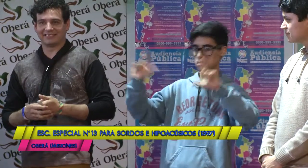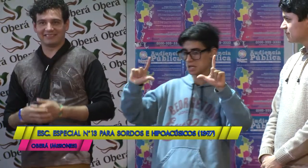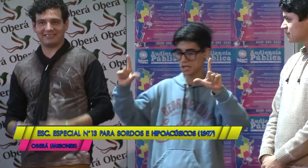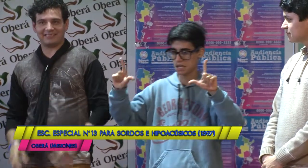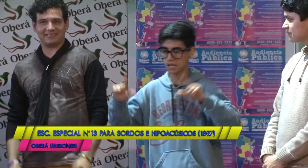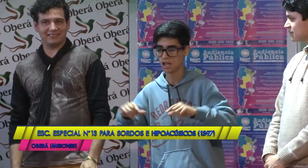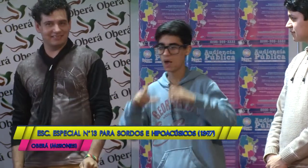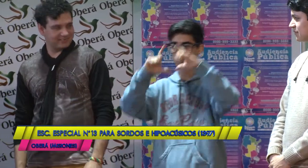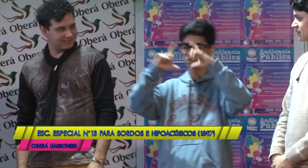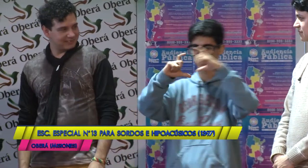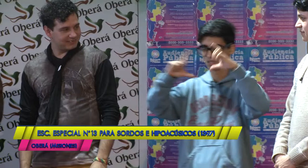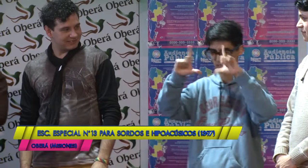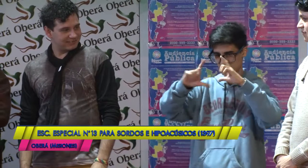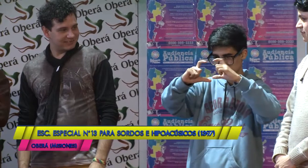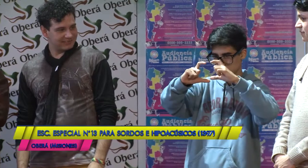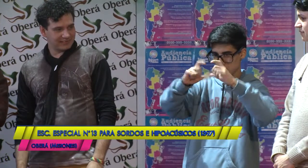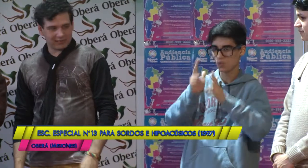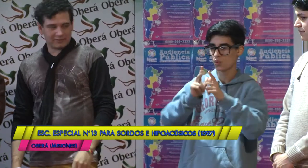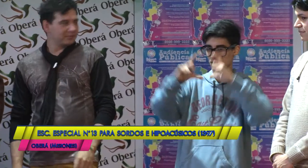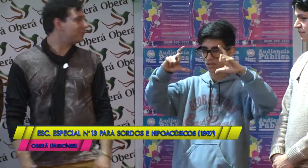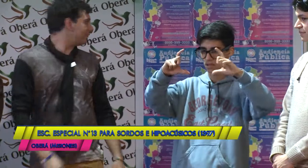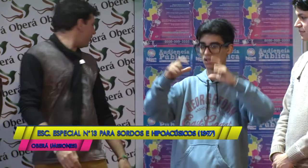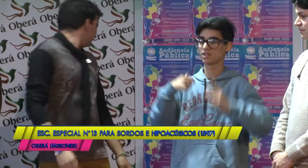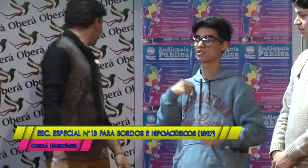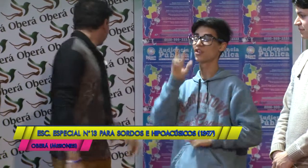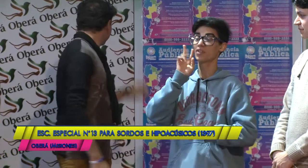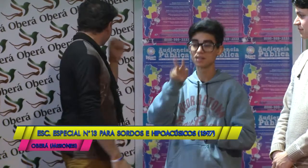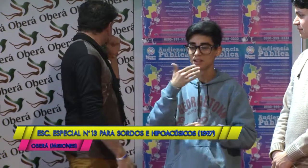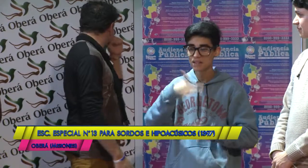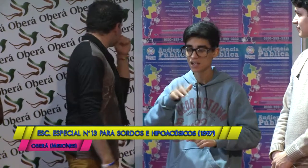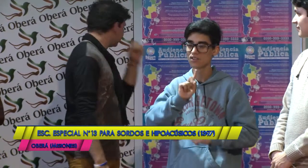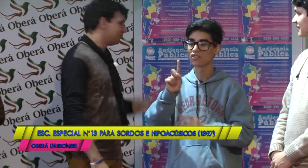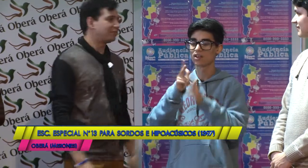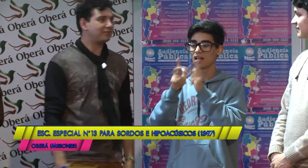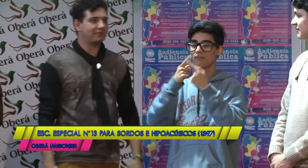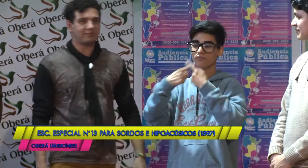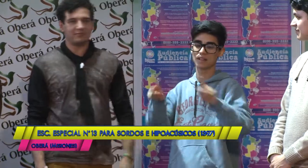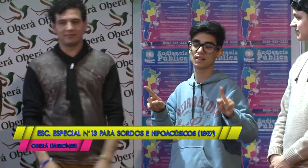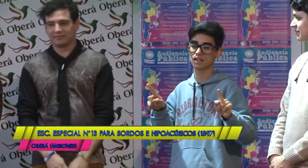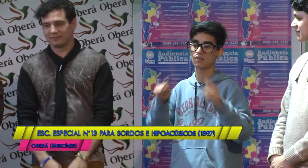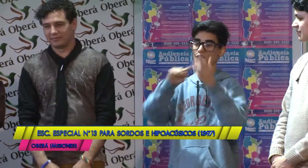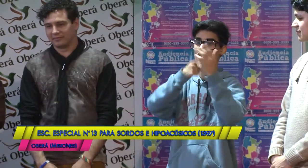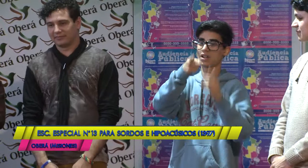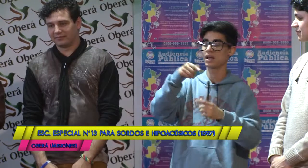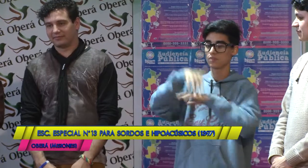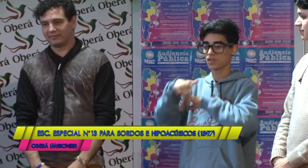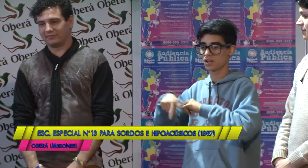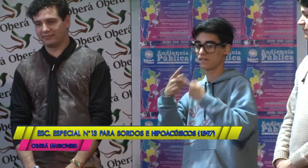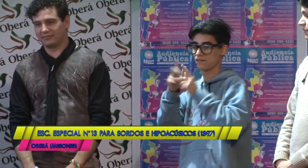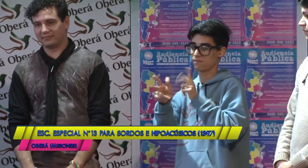como decíamos antes, en Canal 3 está el wipe, está el intérprete. Yo lo miro y en realidad no lo entiendo porque hay algunas cosas que